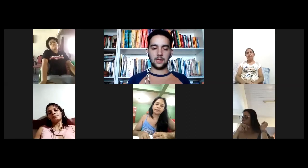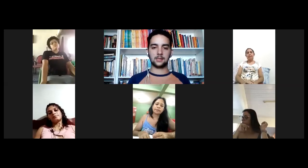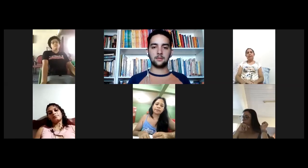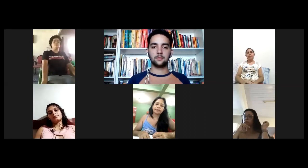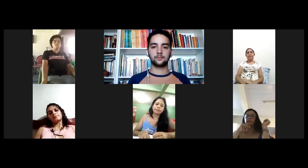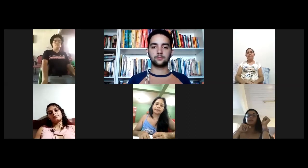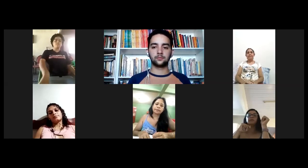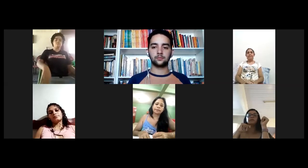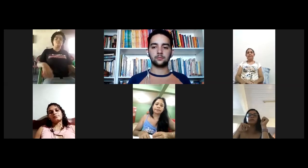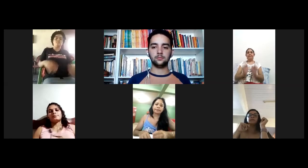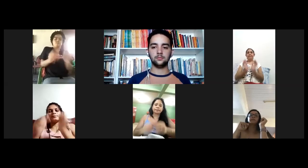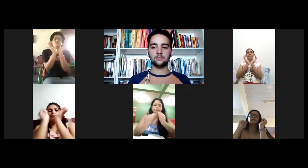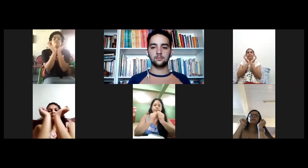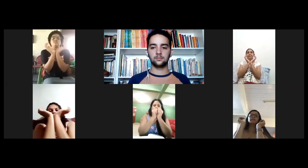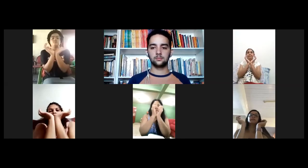alface,